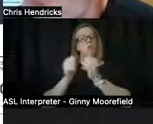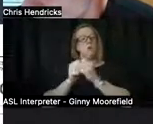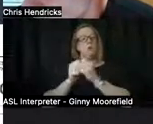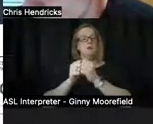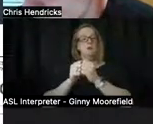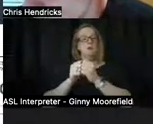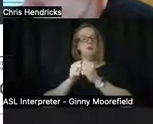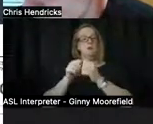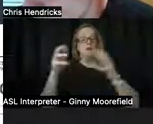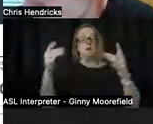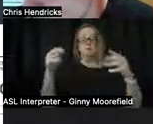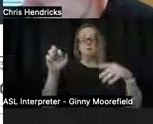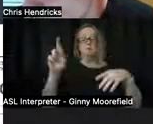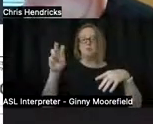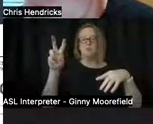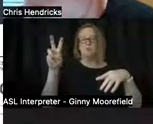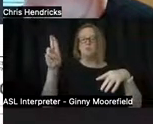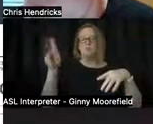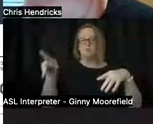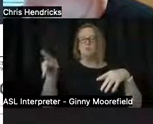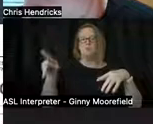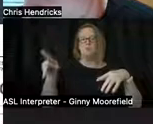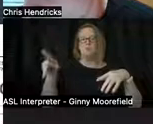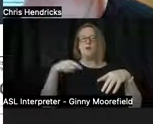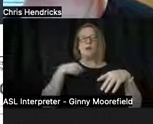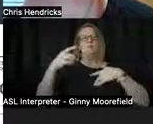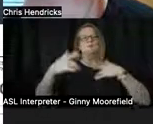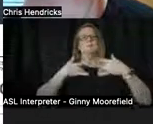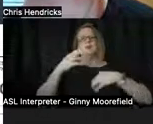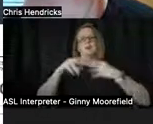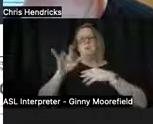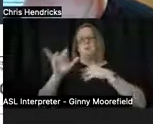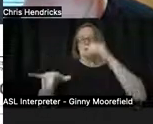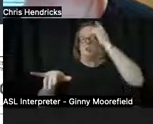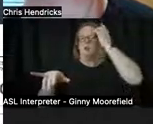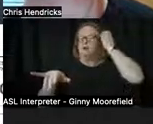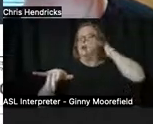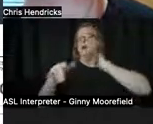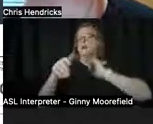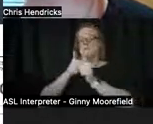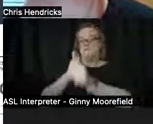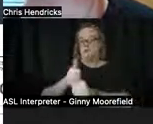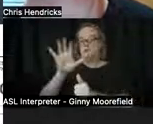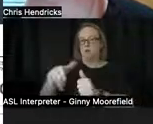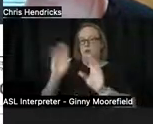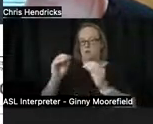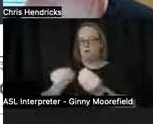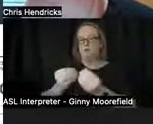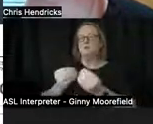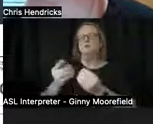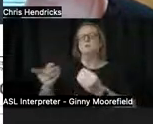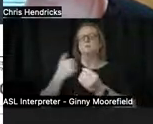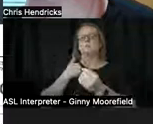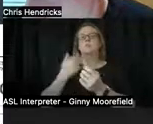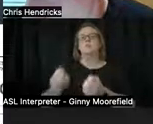incluso que es una organización que bueno Yo sigo y me encanta aprender más